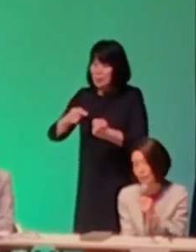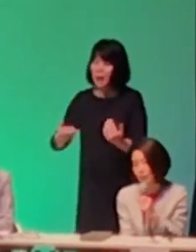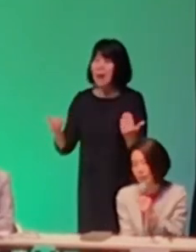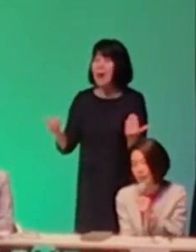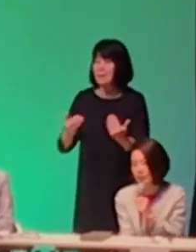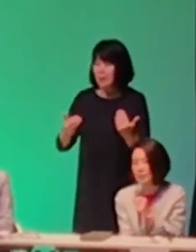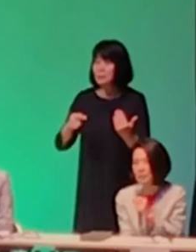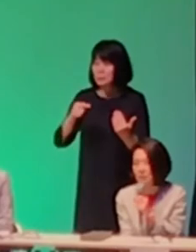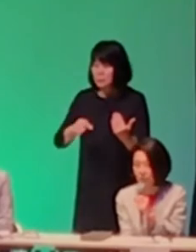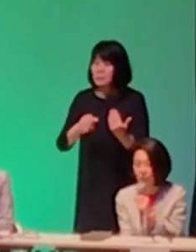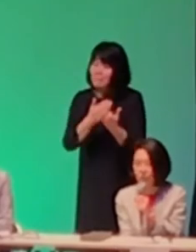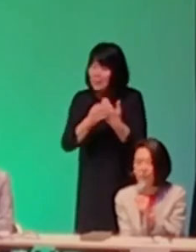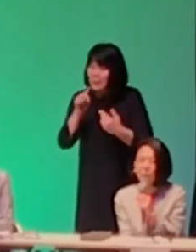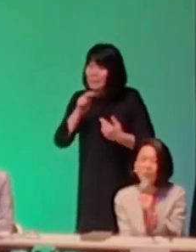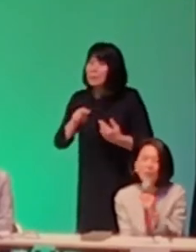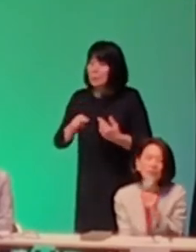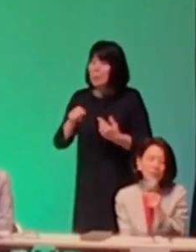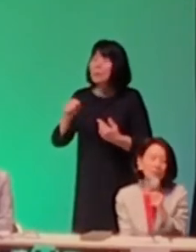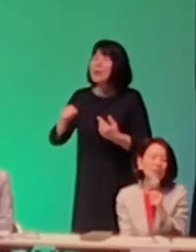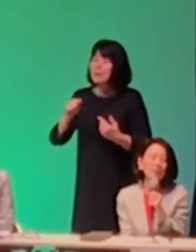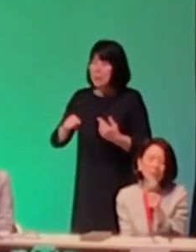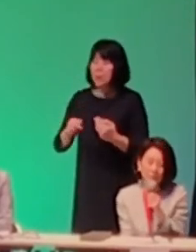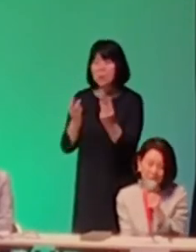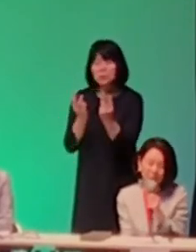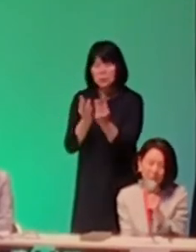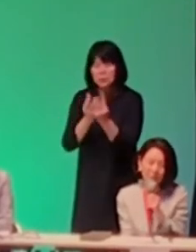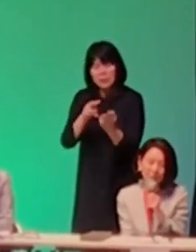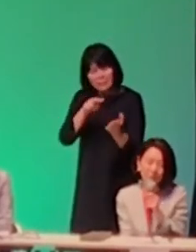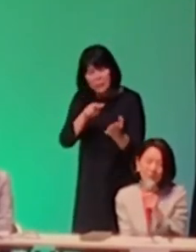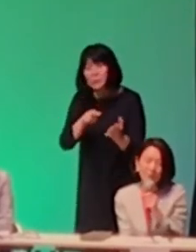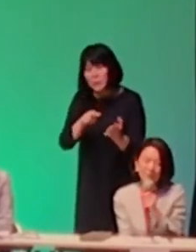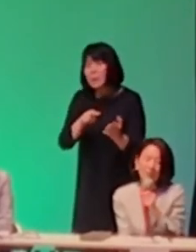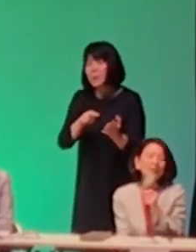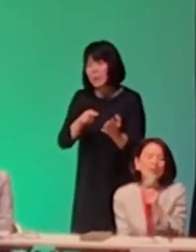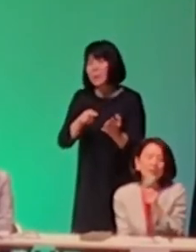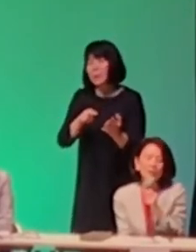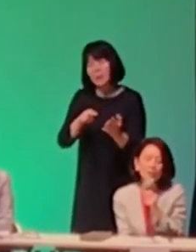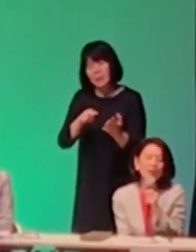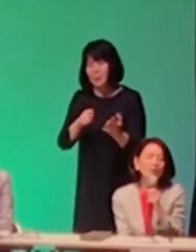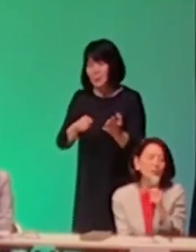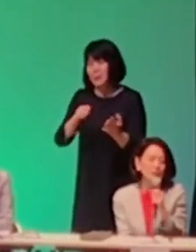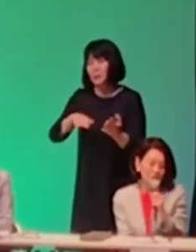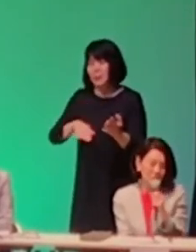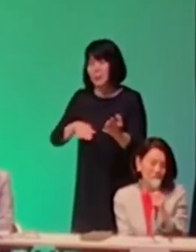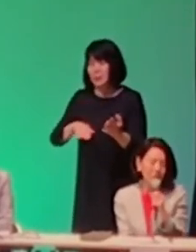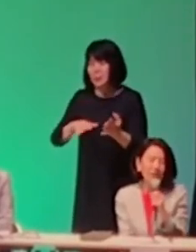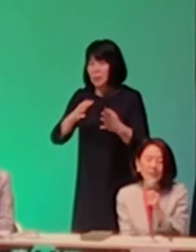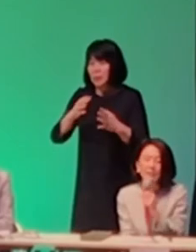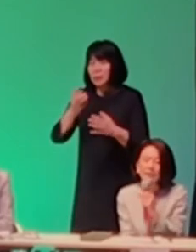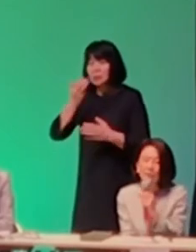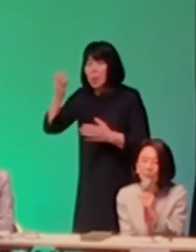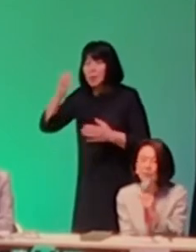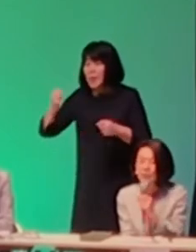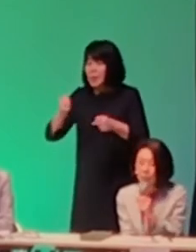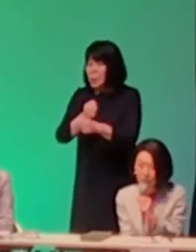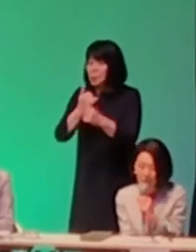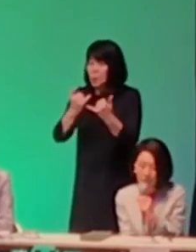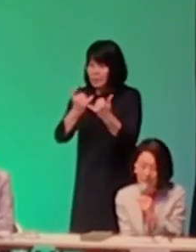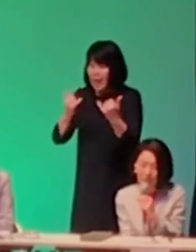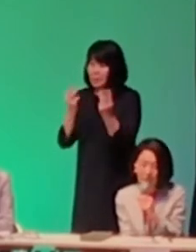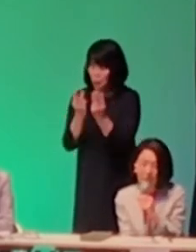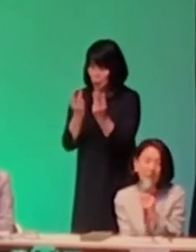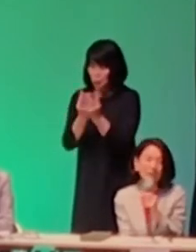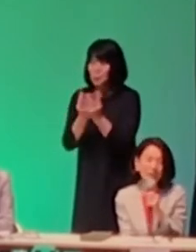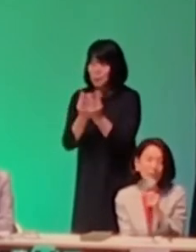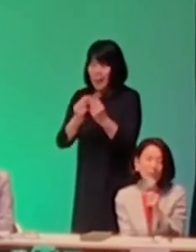くということを考えてみますと、これも数字で見てみます。 想定労働者数、障害のある方の想定労働者